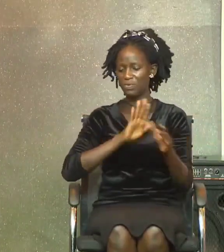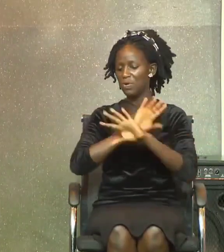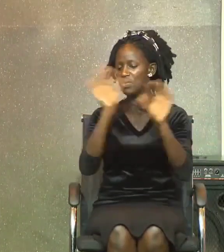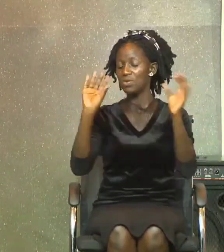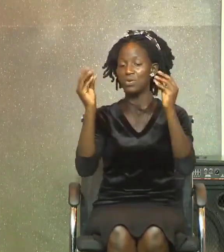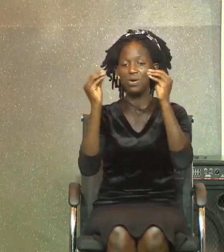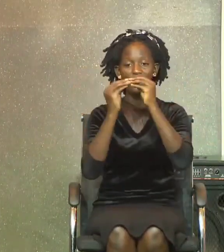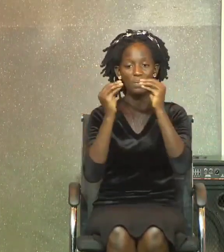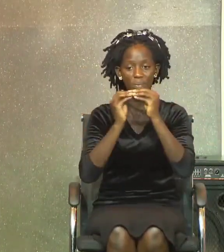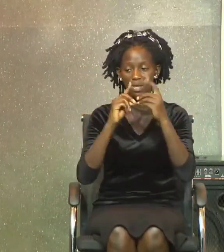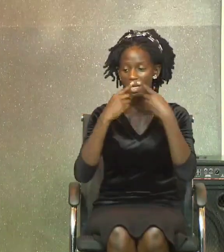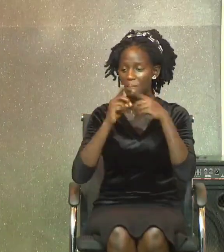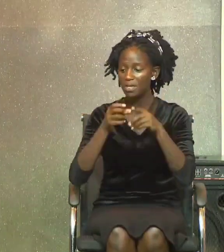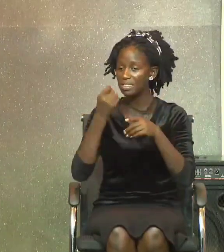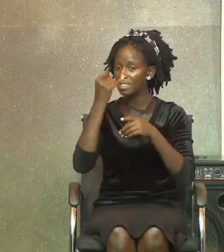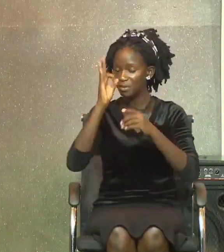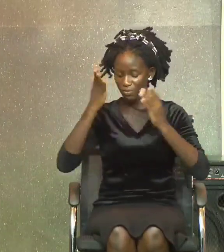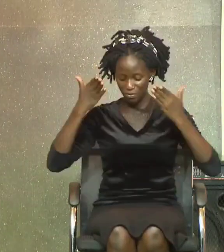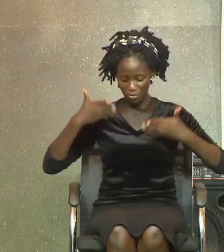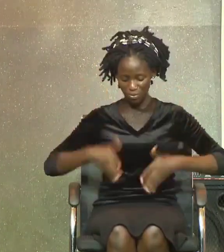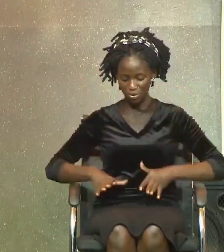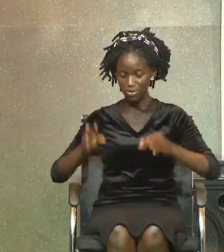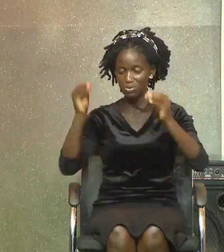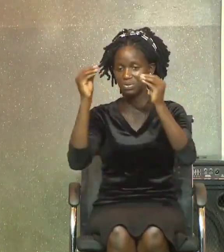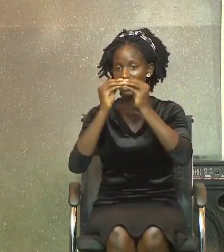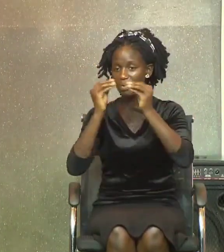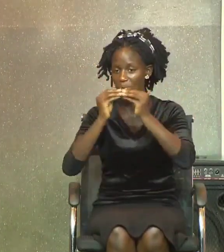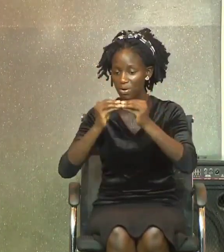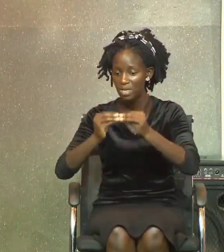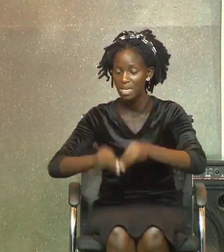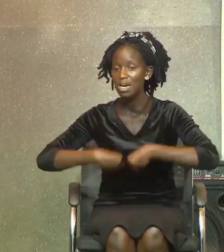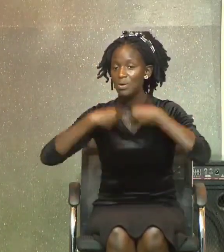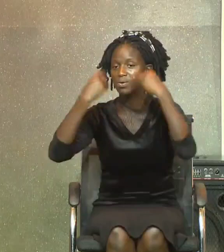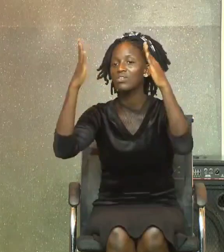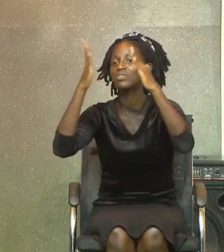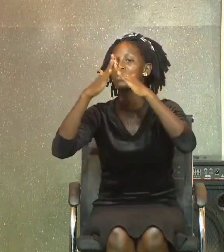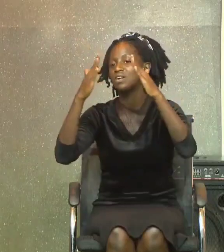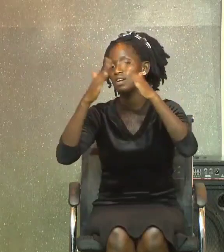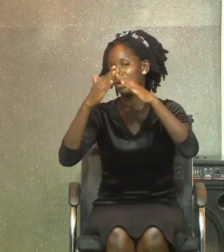omulenzi nkuzimbira amaka ne nkuwonya ekikoni ekyo mwosula